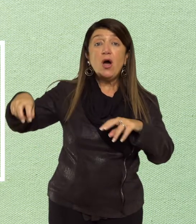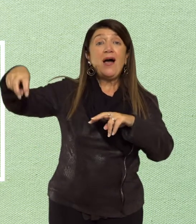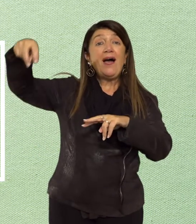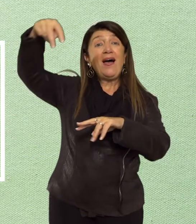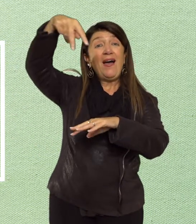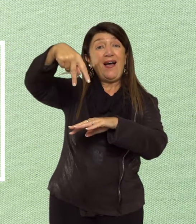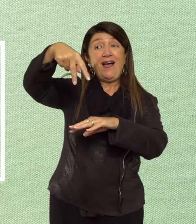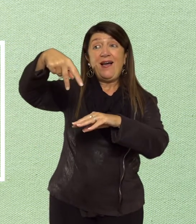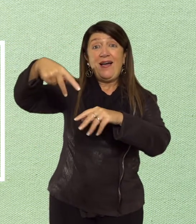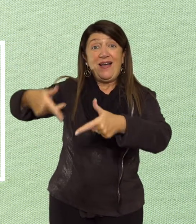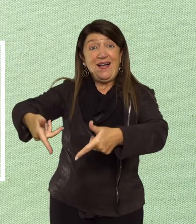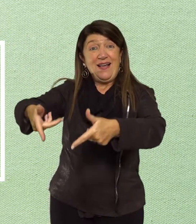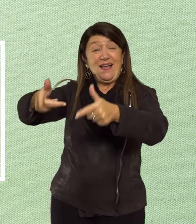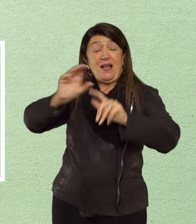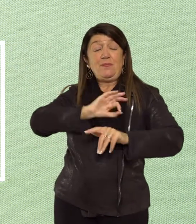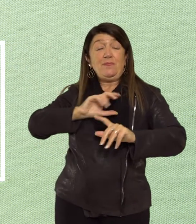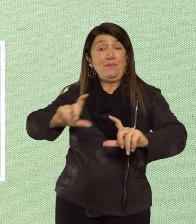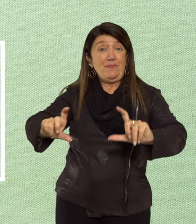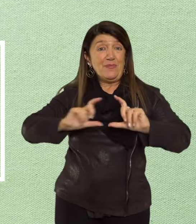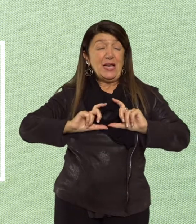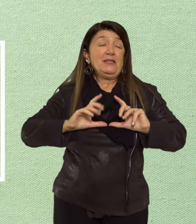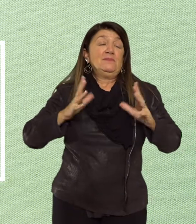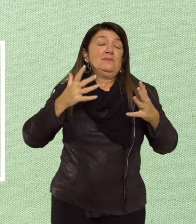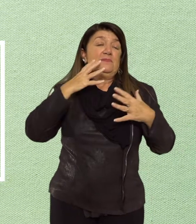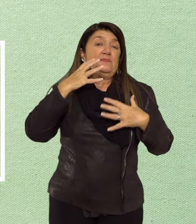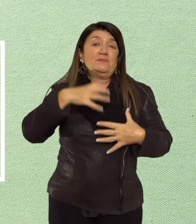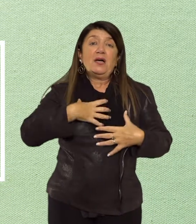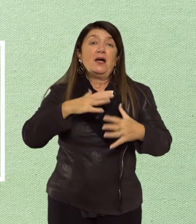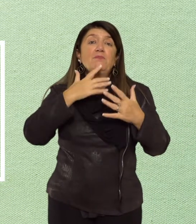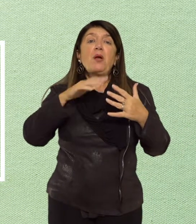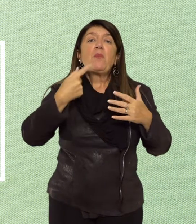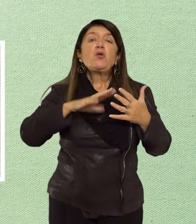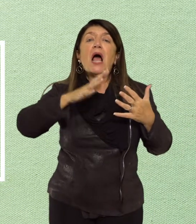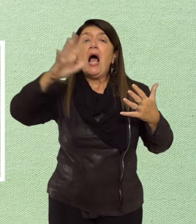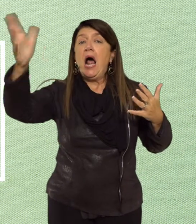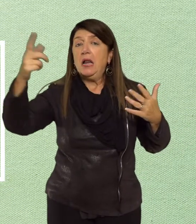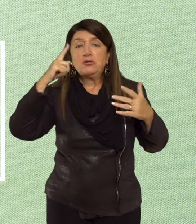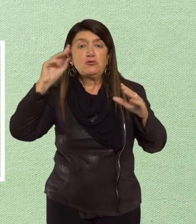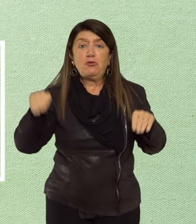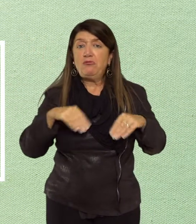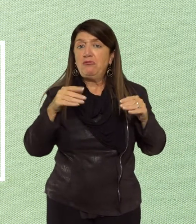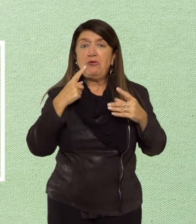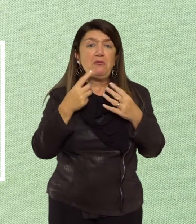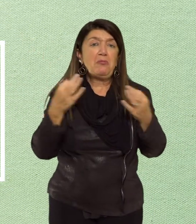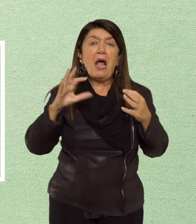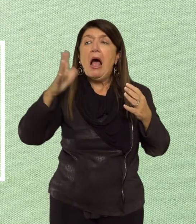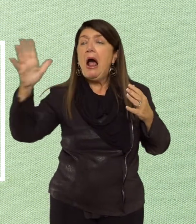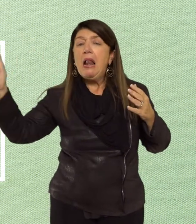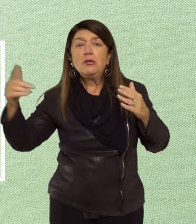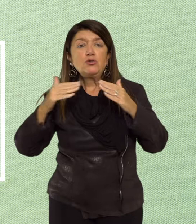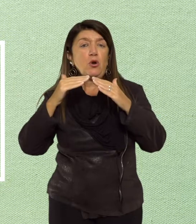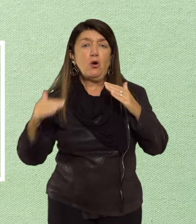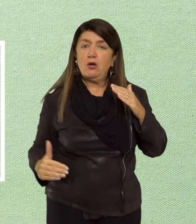piscina era un po' vuota, però avevi talmente tante cose da fare, tante cose a cui pensare che passava tutto in secondo piano. Ecco, e